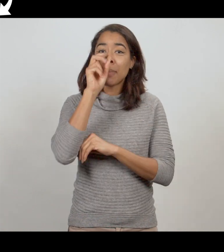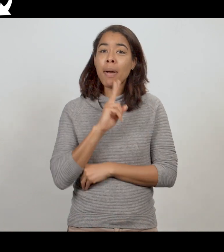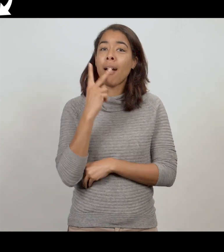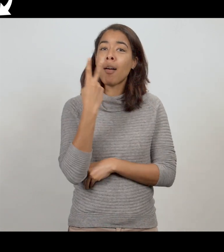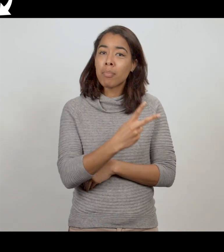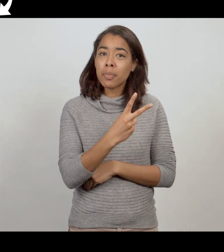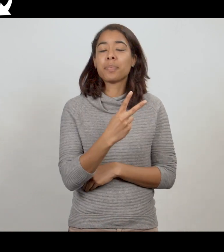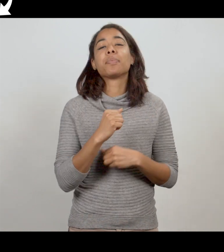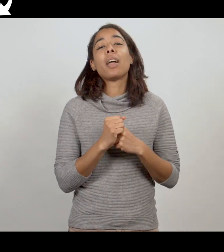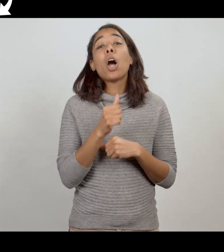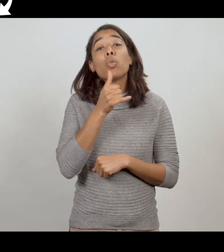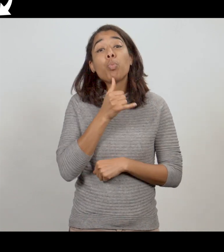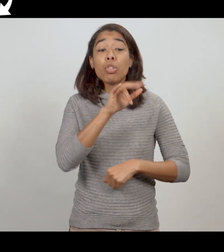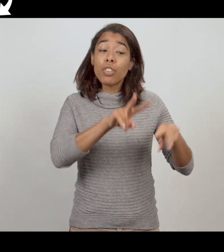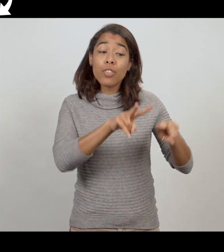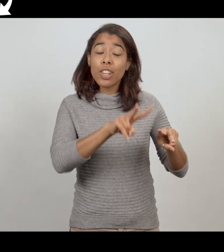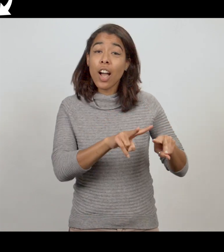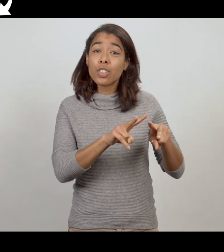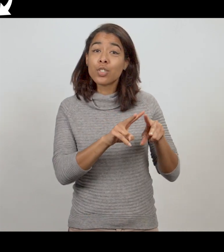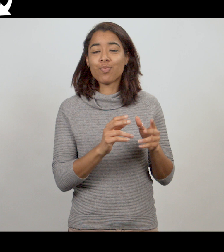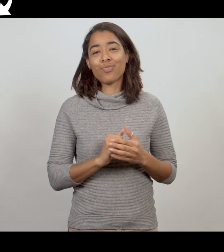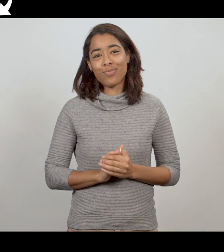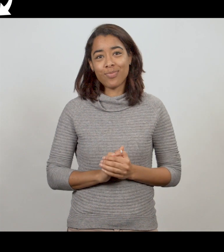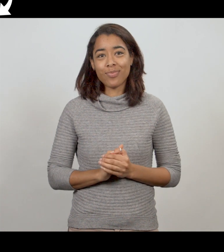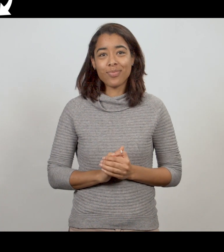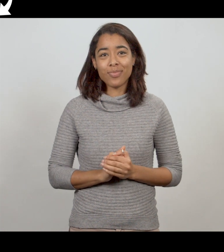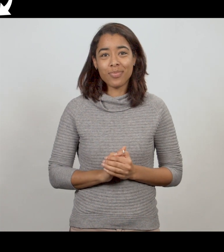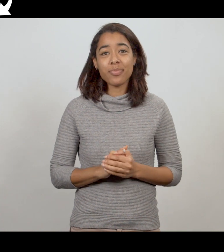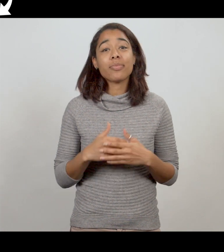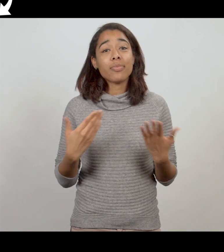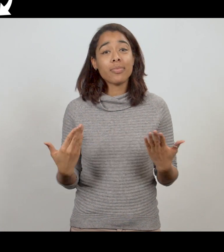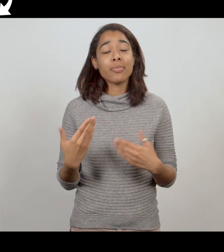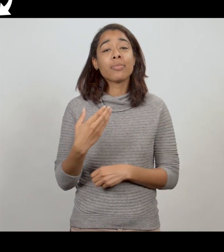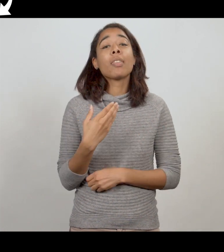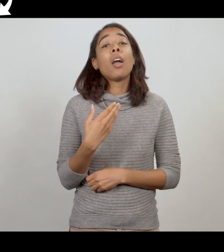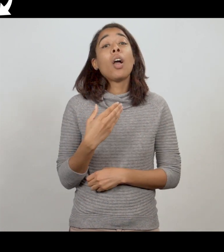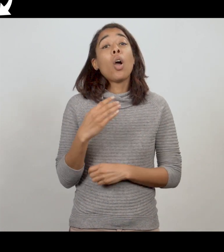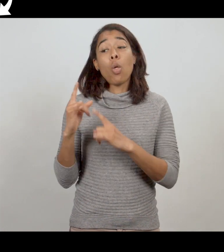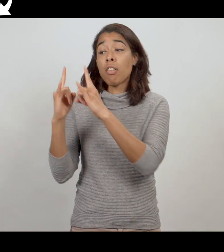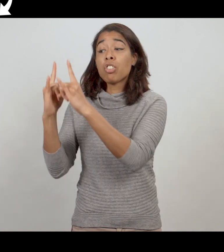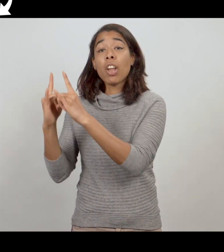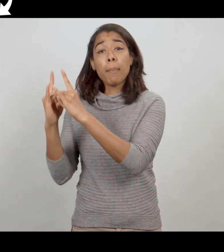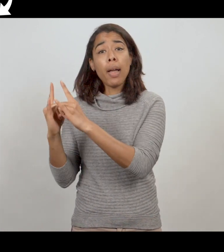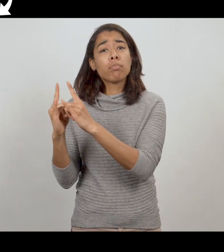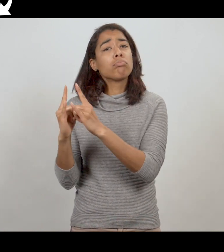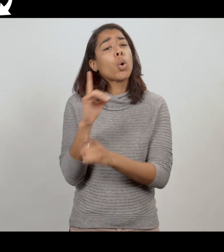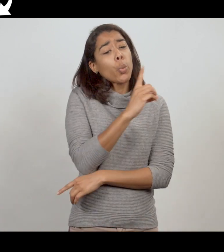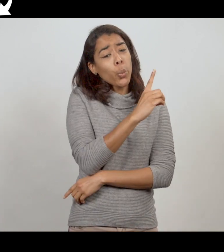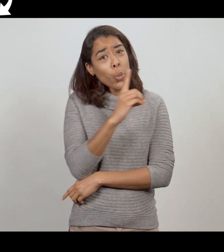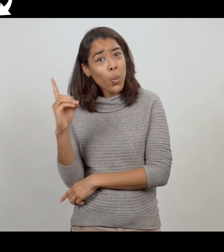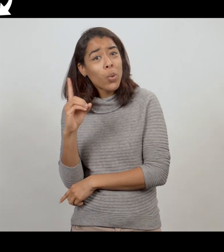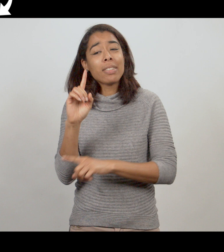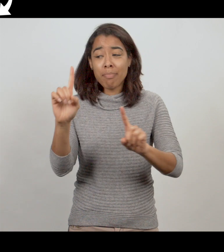vivait avec ses parents près d'un petit village. Mary et ses parents allaient à la chapelle